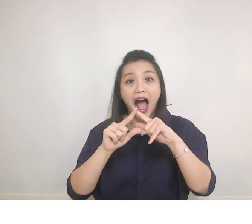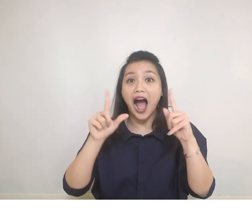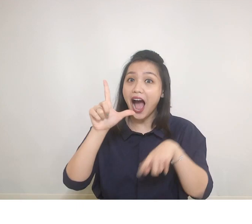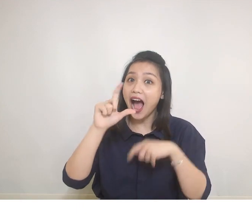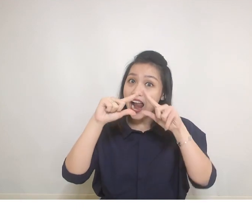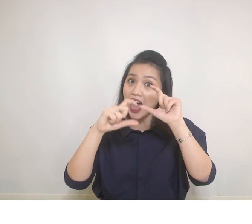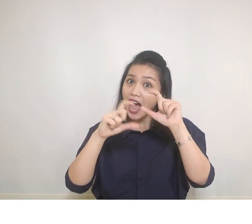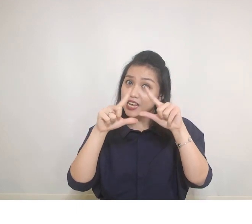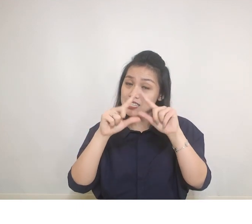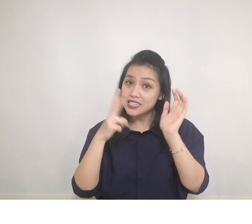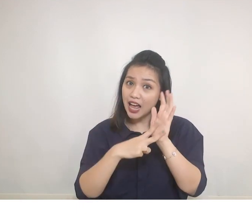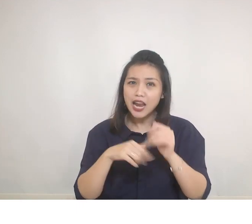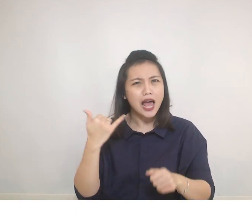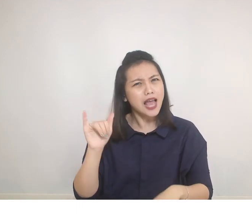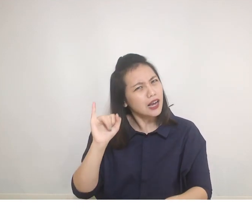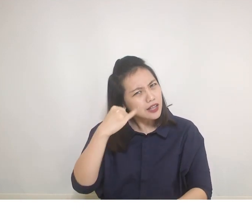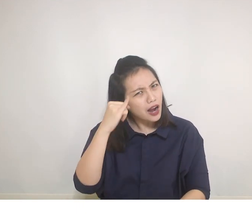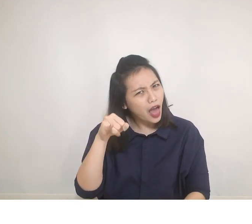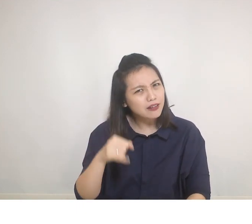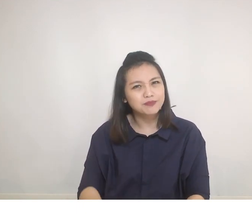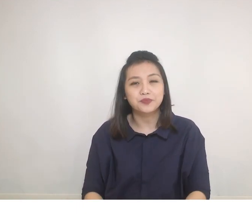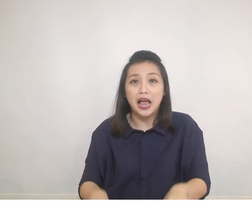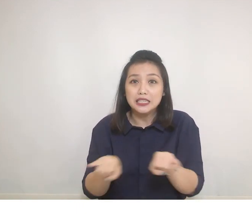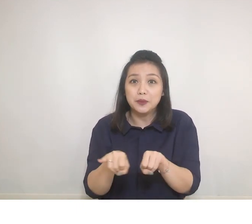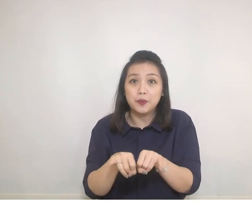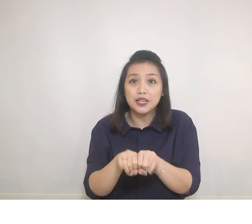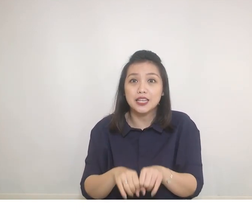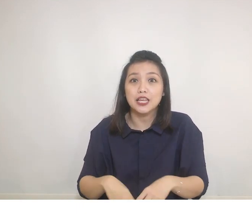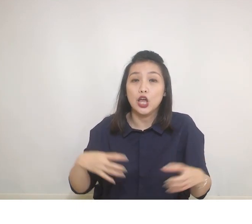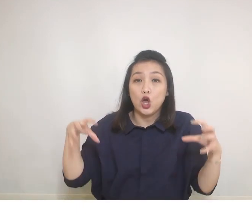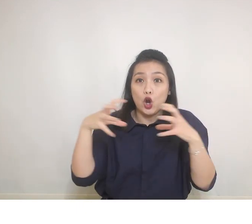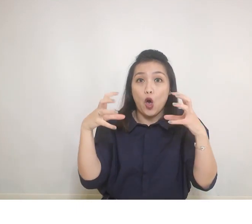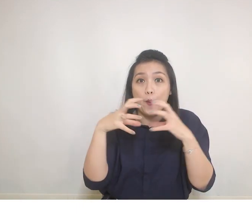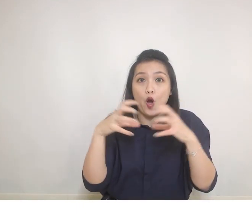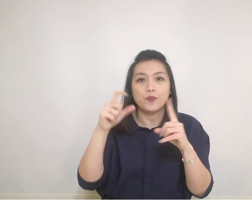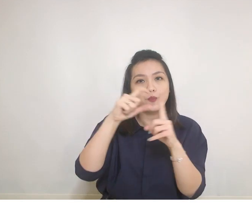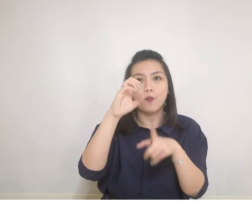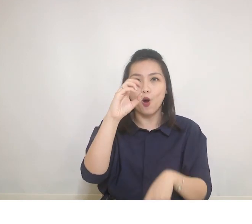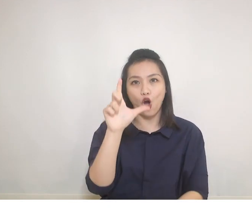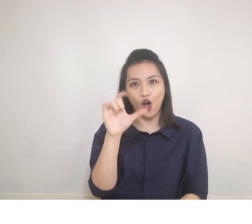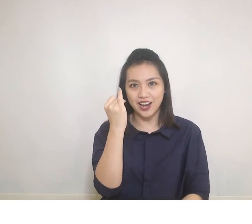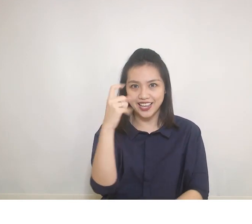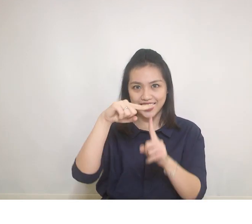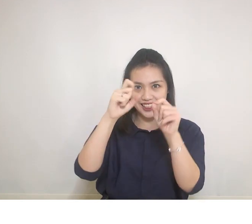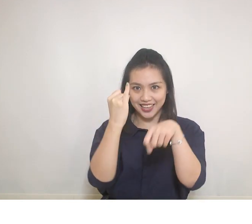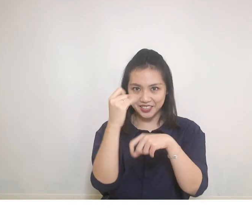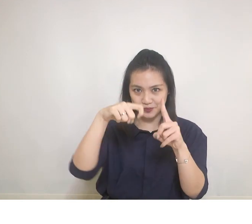ya, ternyata uang yang lebih banyak. Iya. Tapi waktu ngomong ke saya ngomongnya apa? Iya kan? Ngerti gak maksudnya?